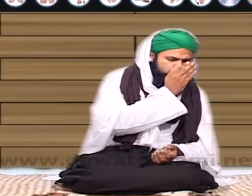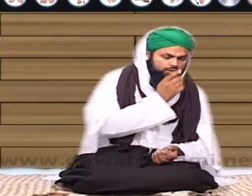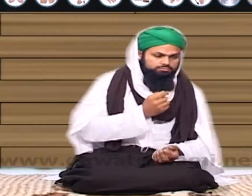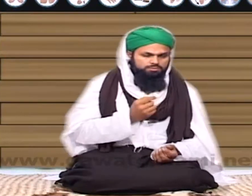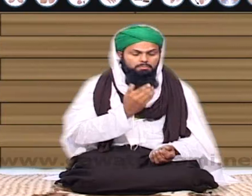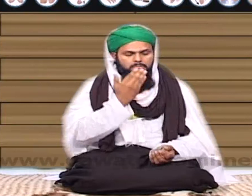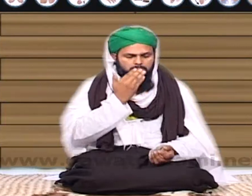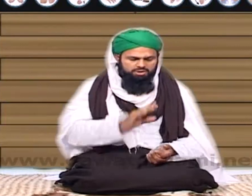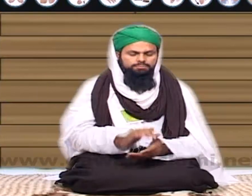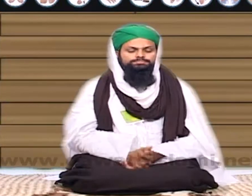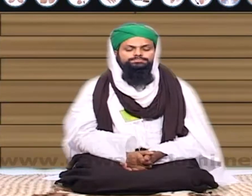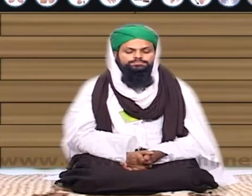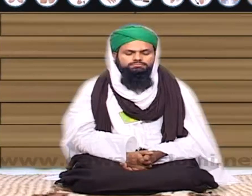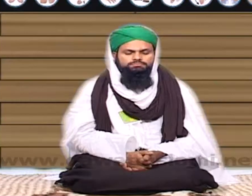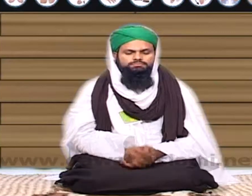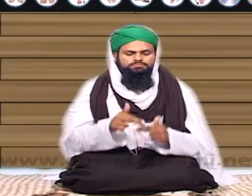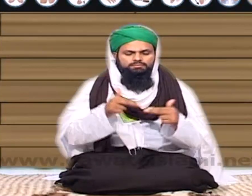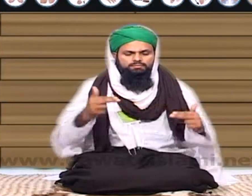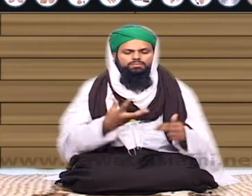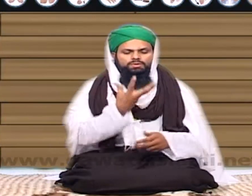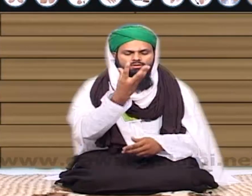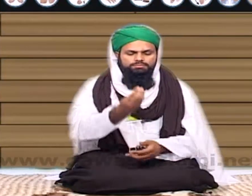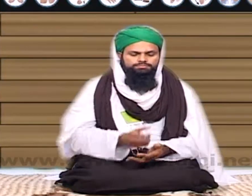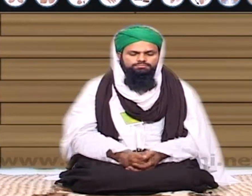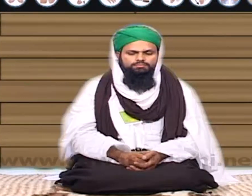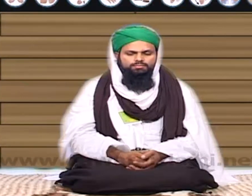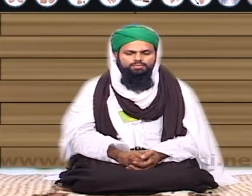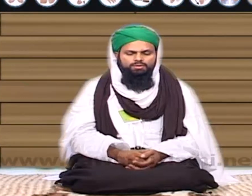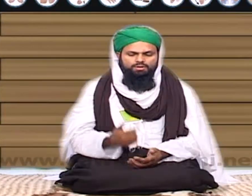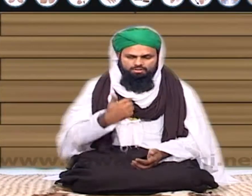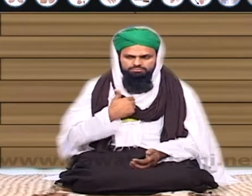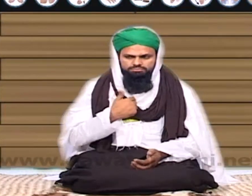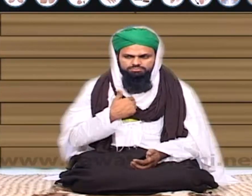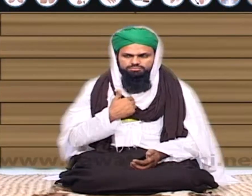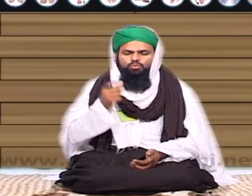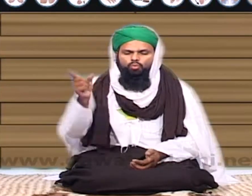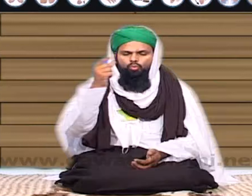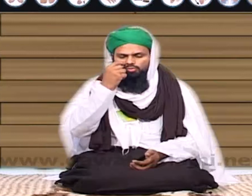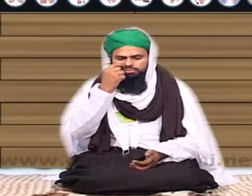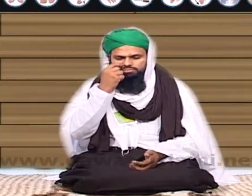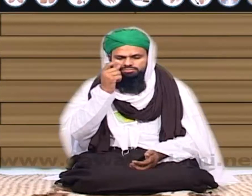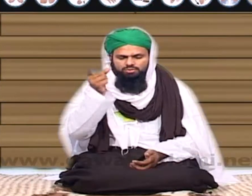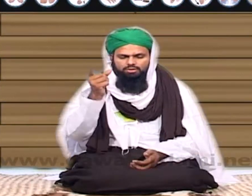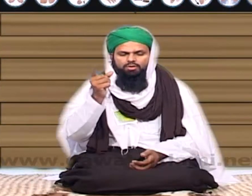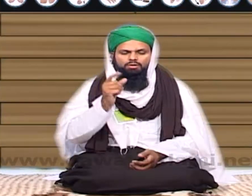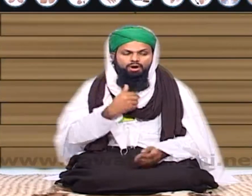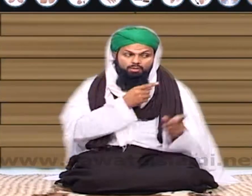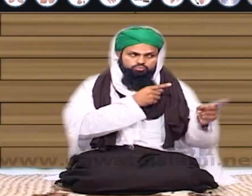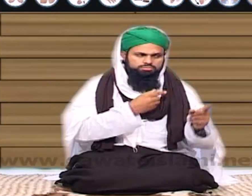دینا، یہ ہے دراصل چغلی. اب مثلا میں نے کسی کی کوئی بات چلی ہلکی کہہ دی، یار